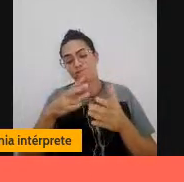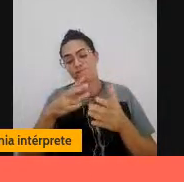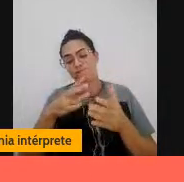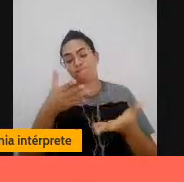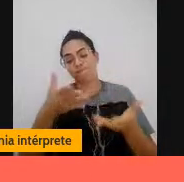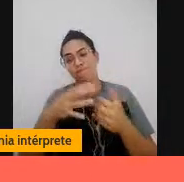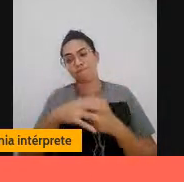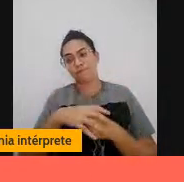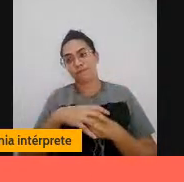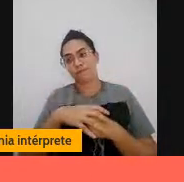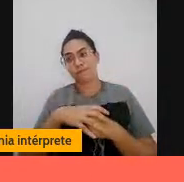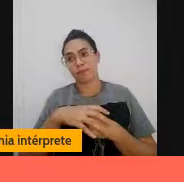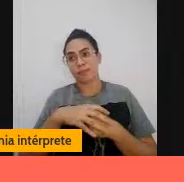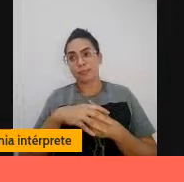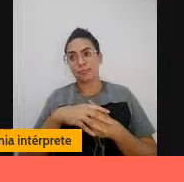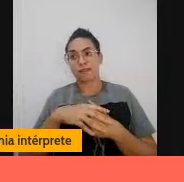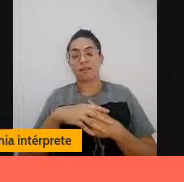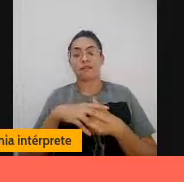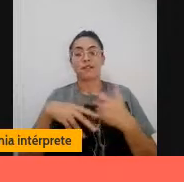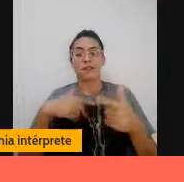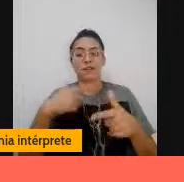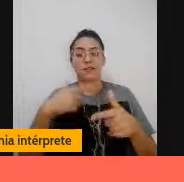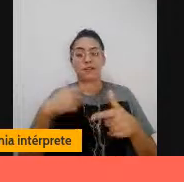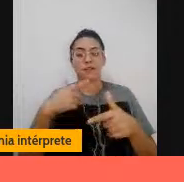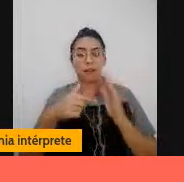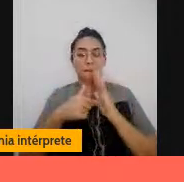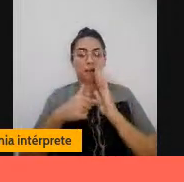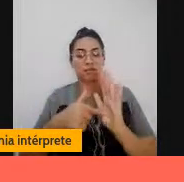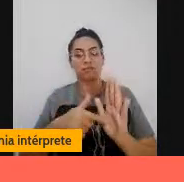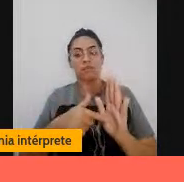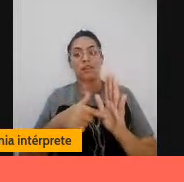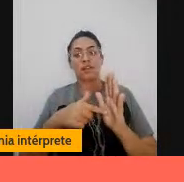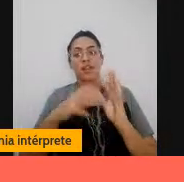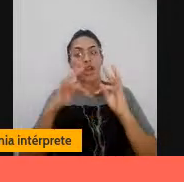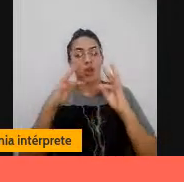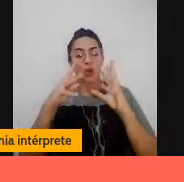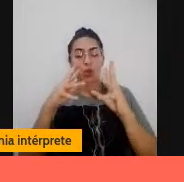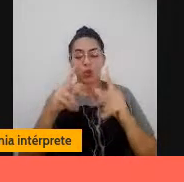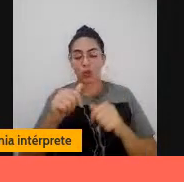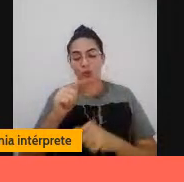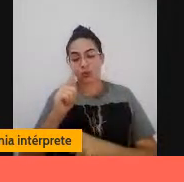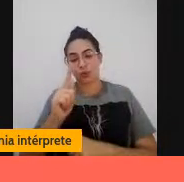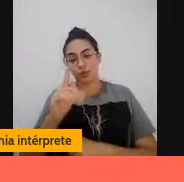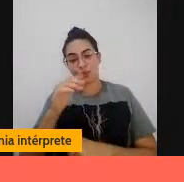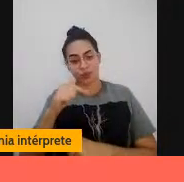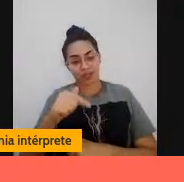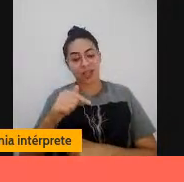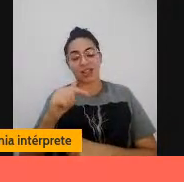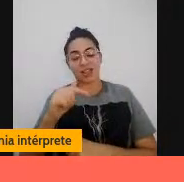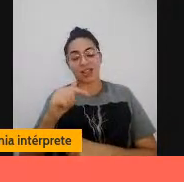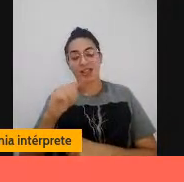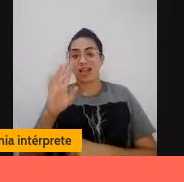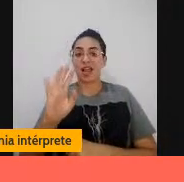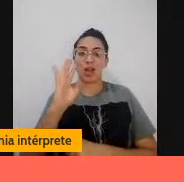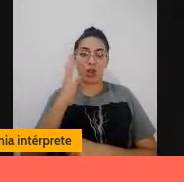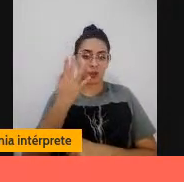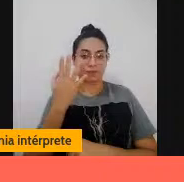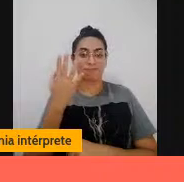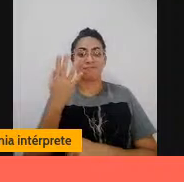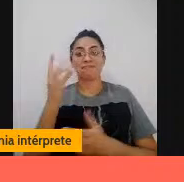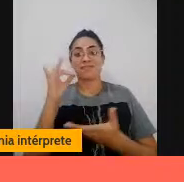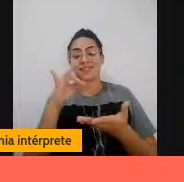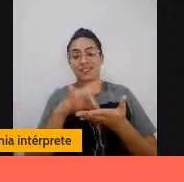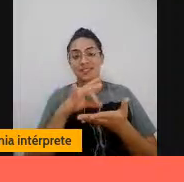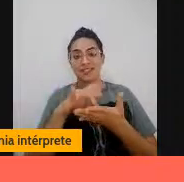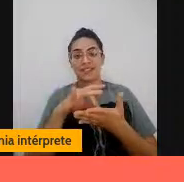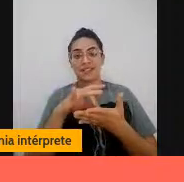Chegar nesse dia com os trabalhos apresentados, com todos os GTs acontecendo, né? Evidente que nós tivemos